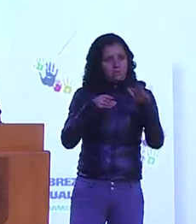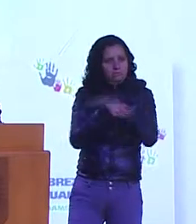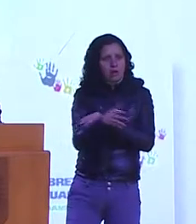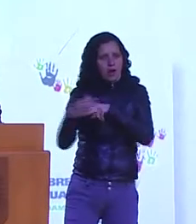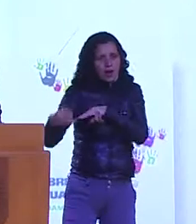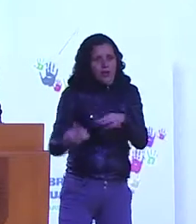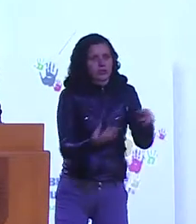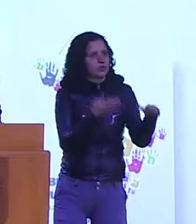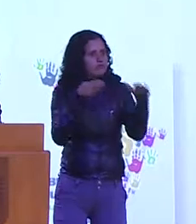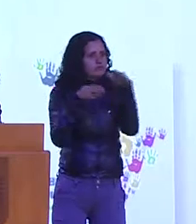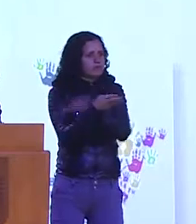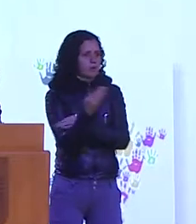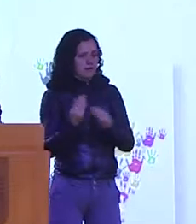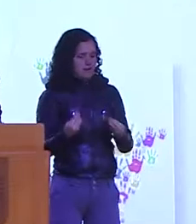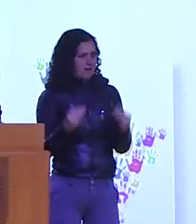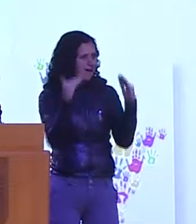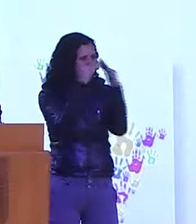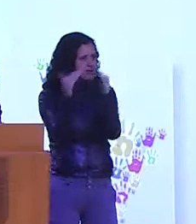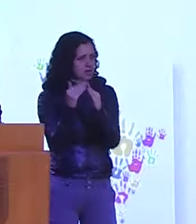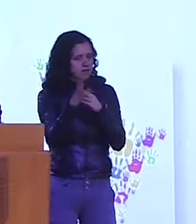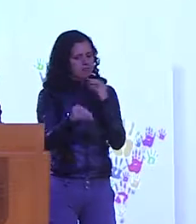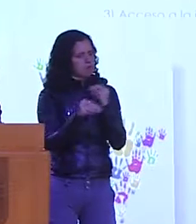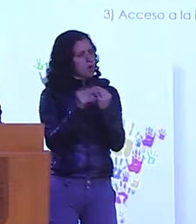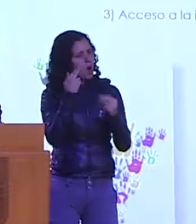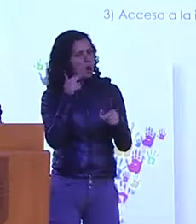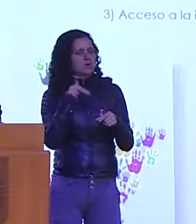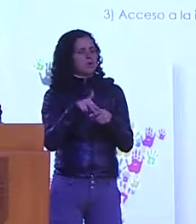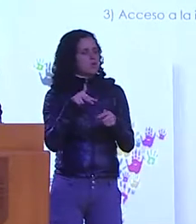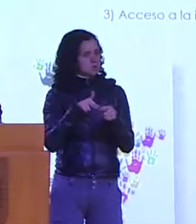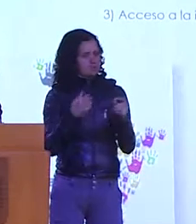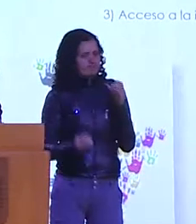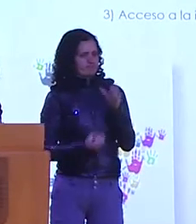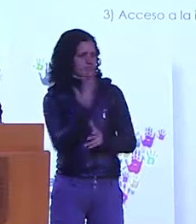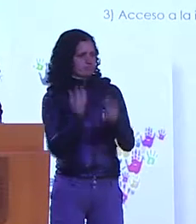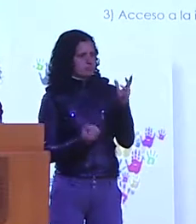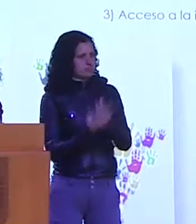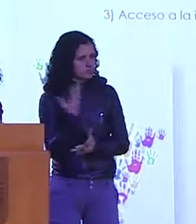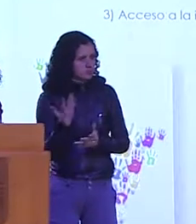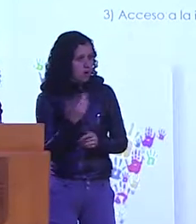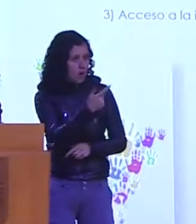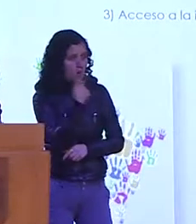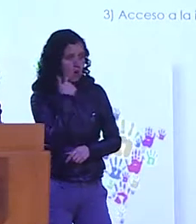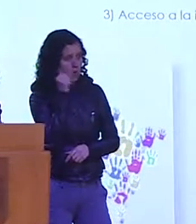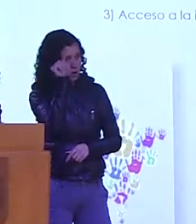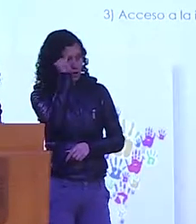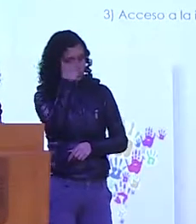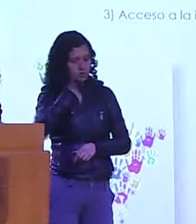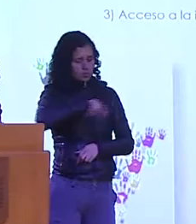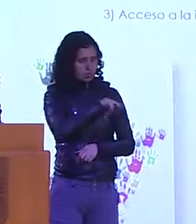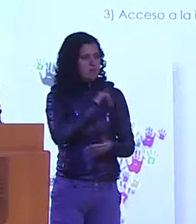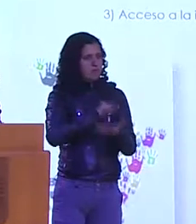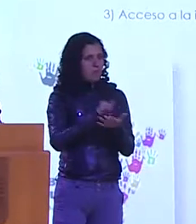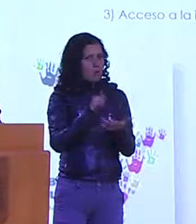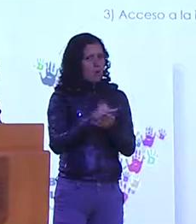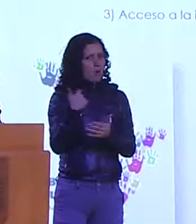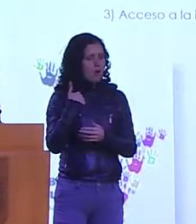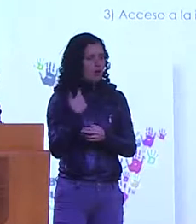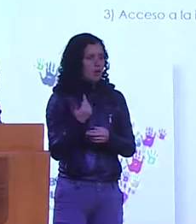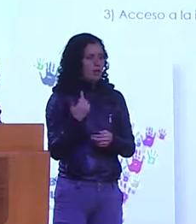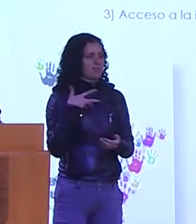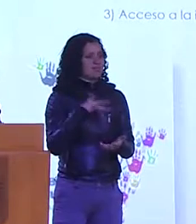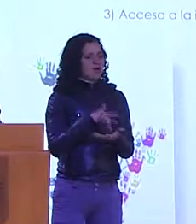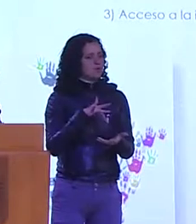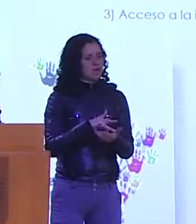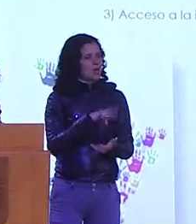vivienda y a los recursos productivos. Recordemos que nosotros tenemos una deuda profunda en el